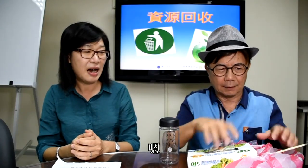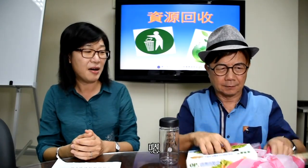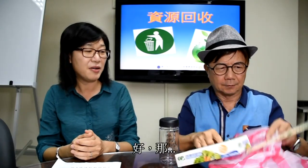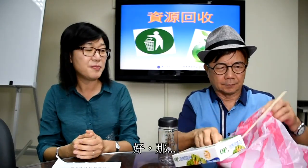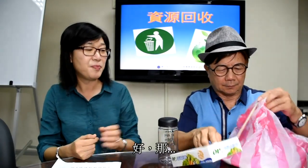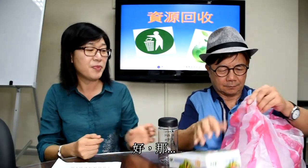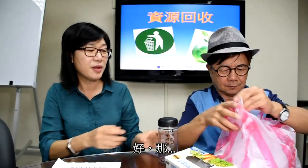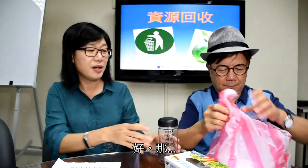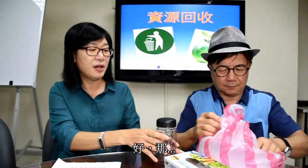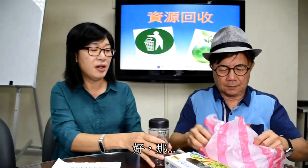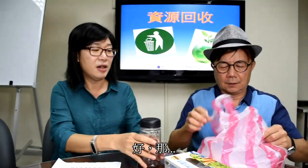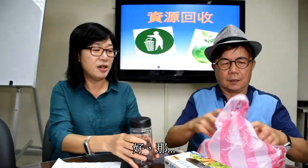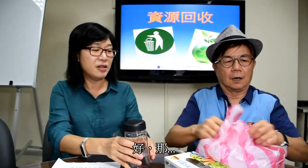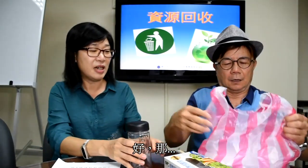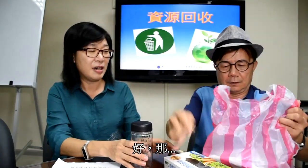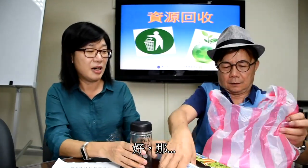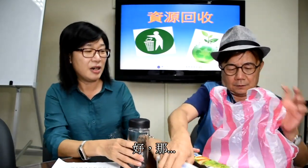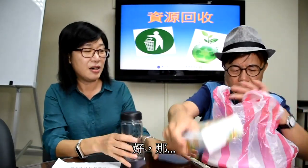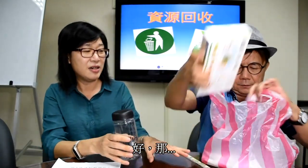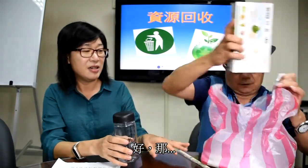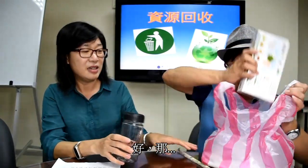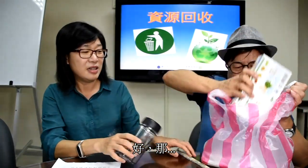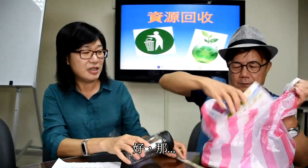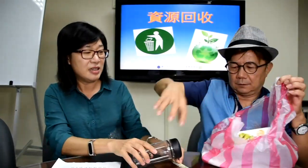好，那